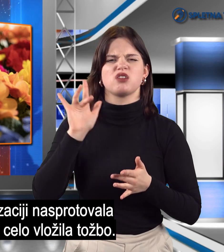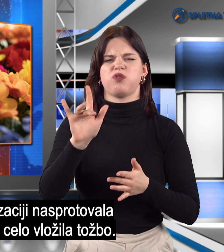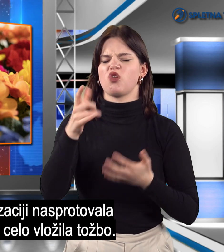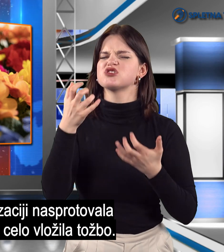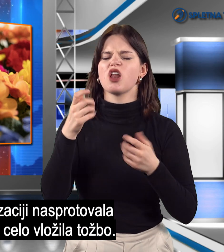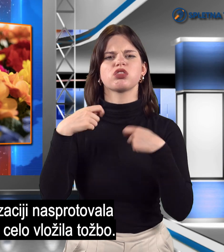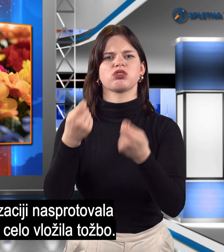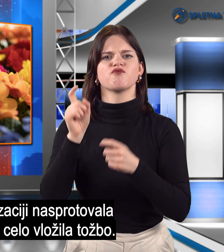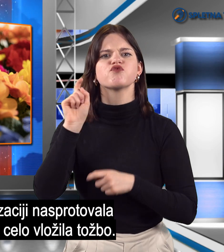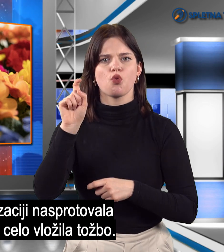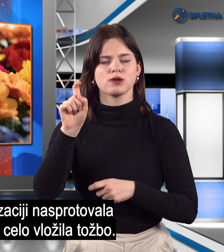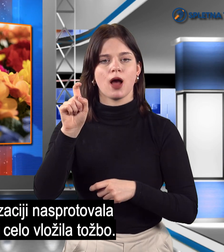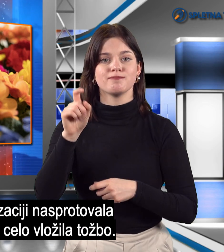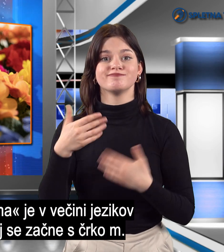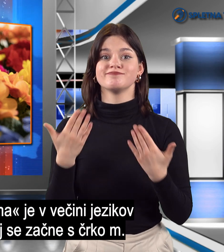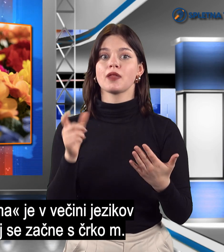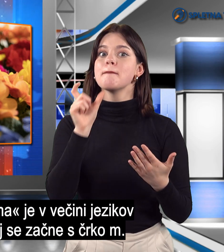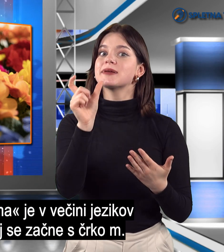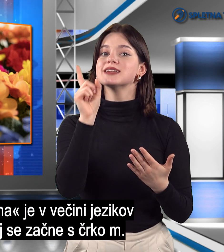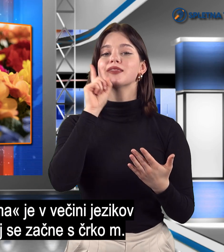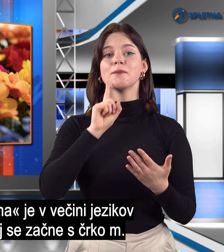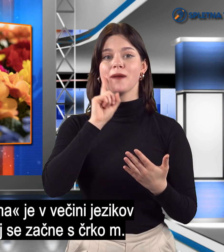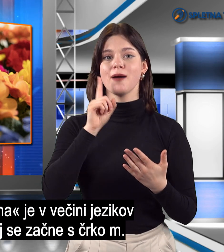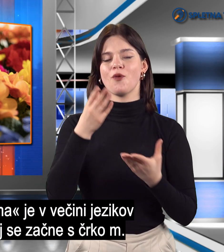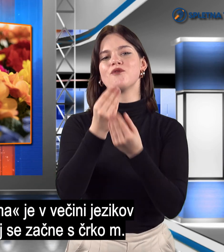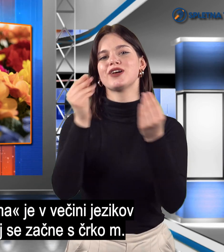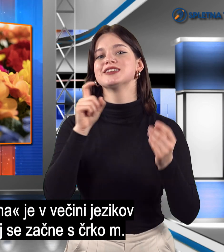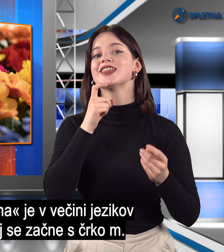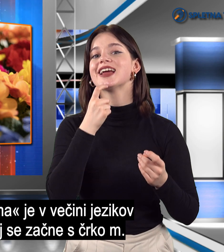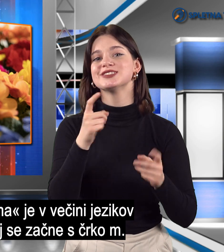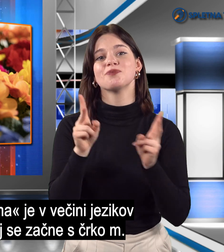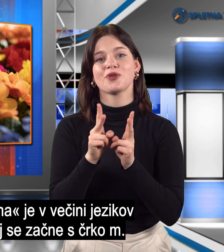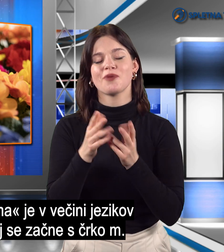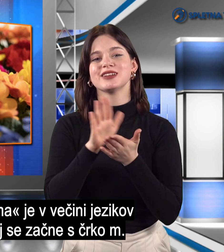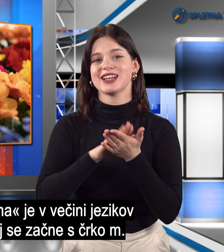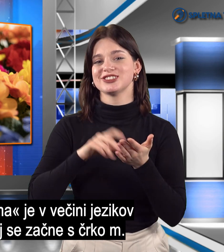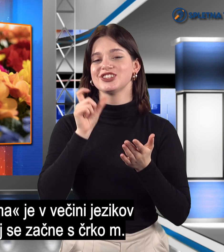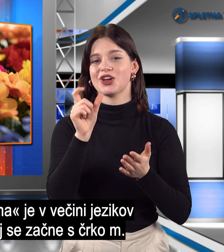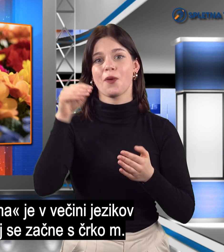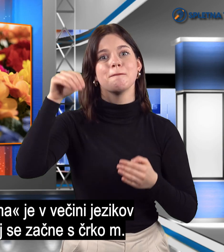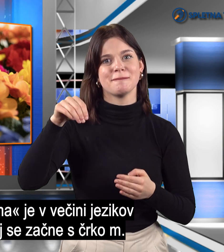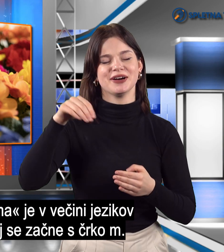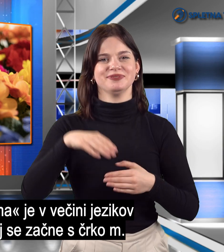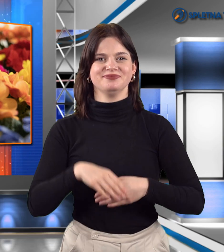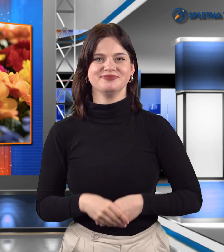pobudnica tega praznika, komercializaciji nasprotovala in proti njej celo vložila tožbo.